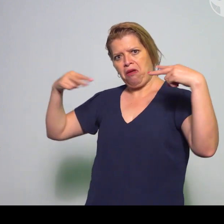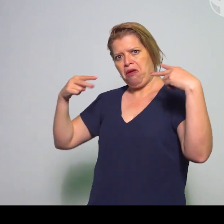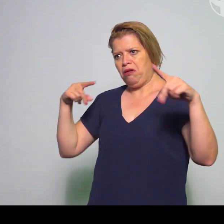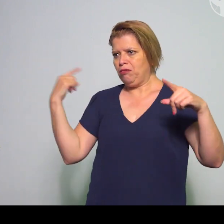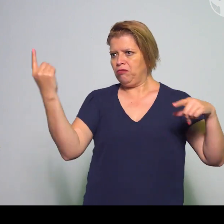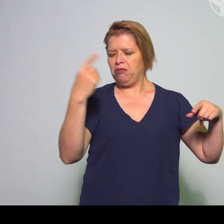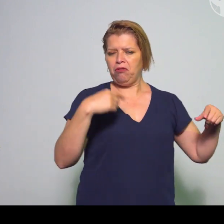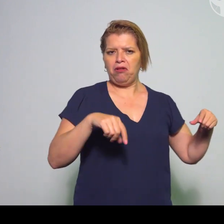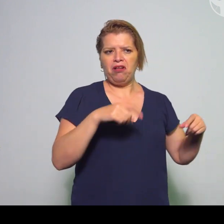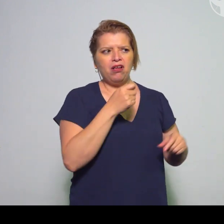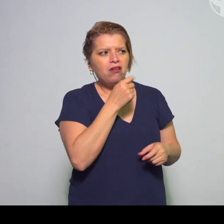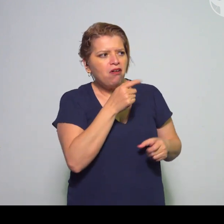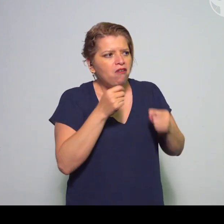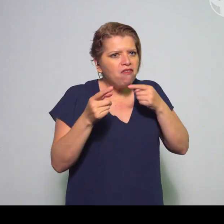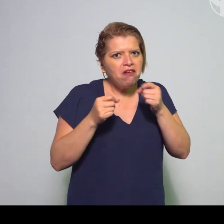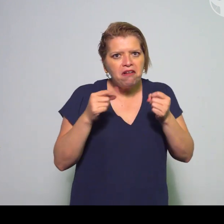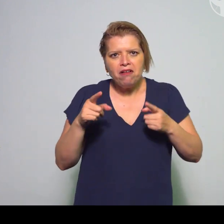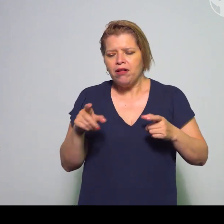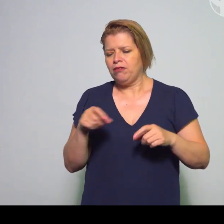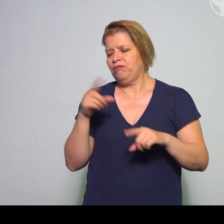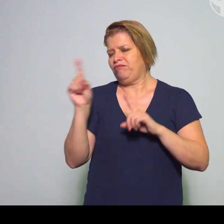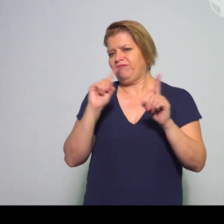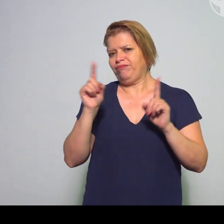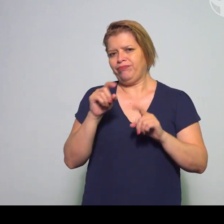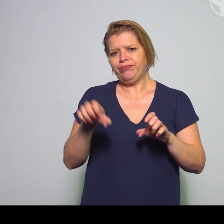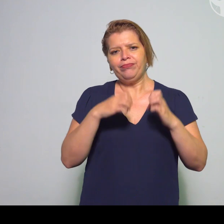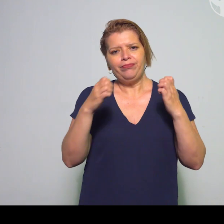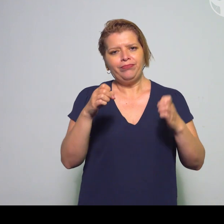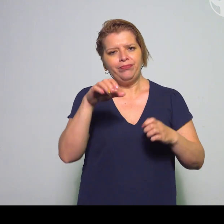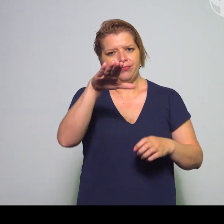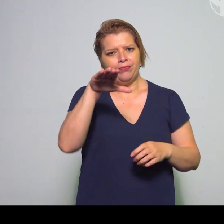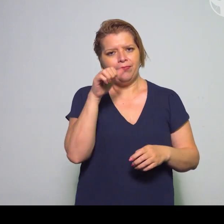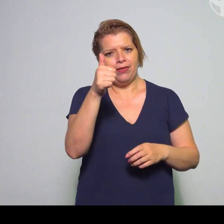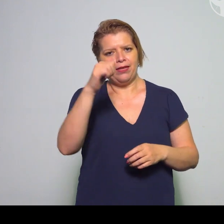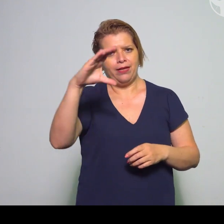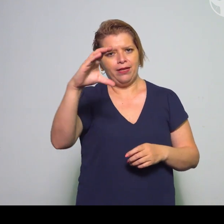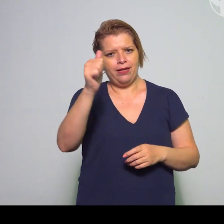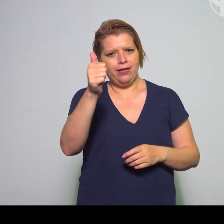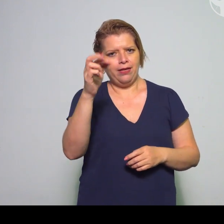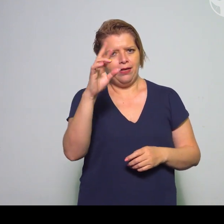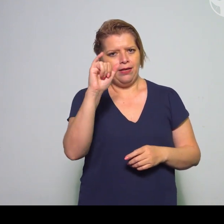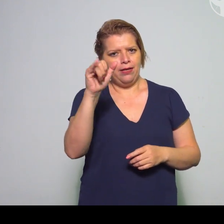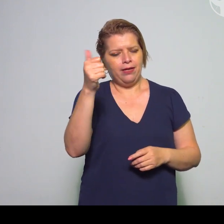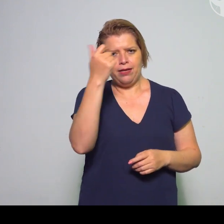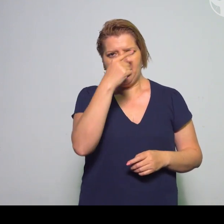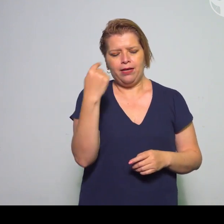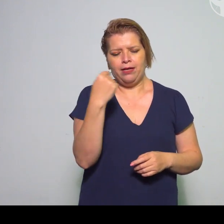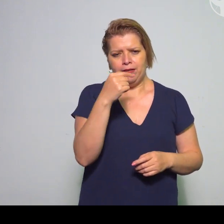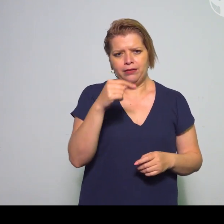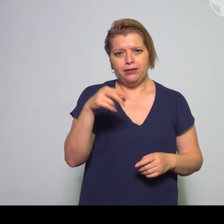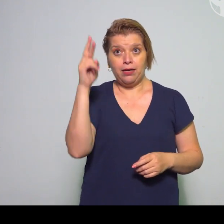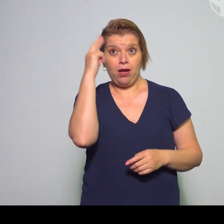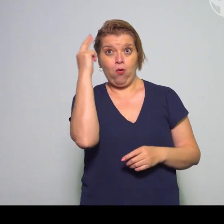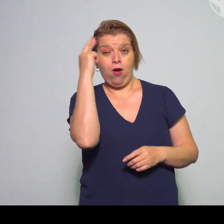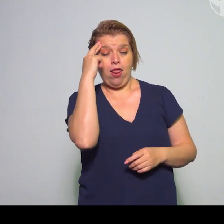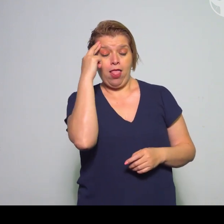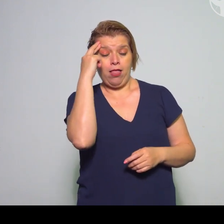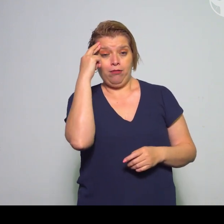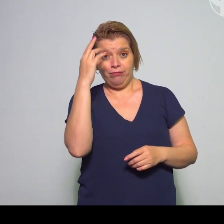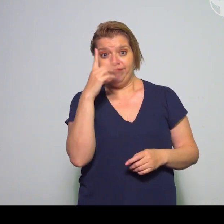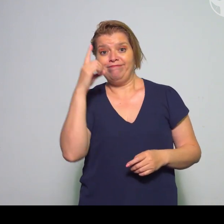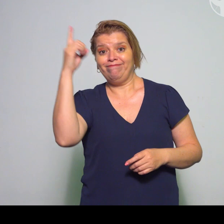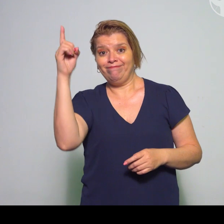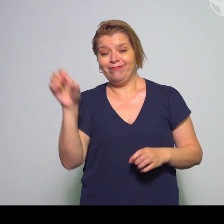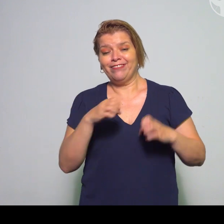momento, ya que Zacarías, su verdadero nombre o su significado es recordado del Señor. Elizabeth es aquella que